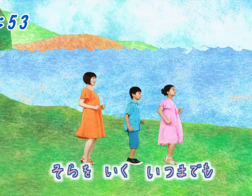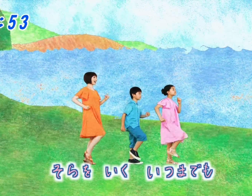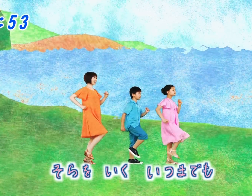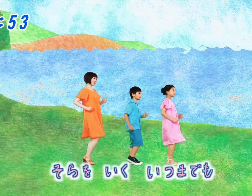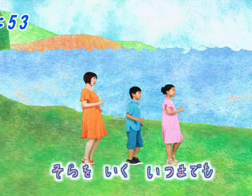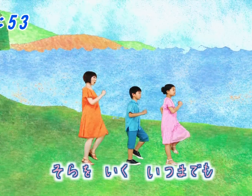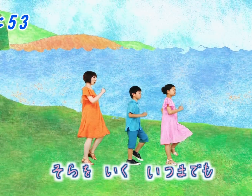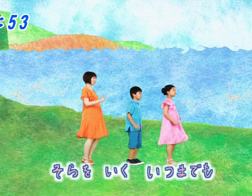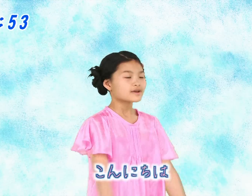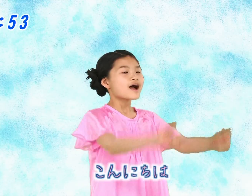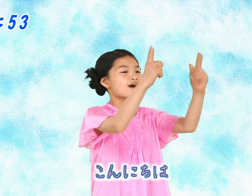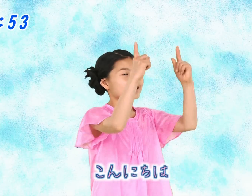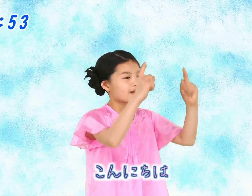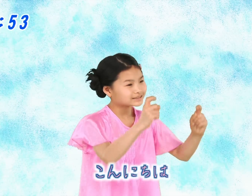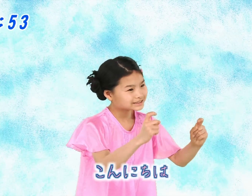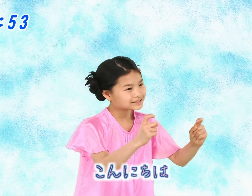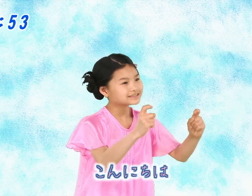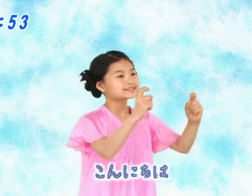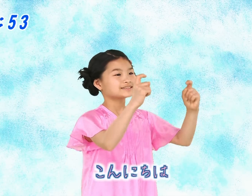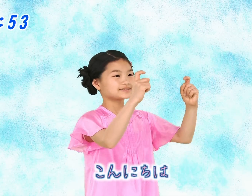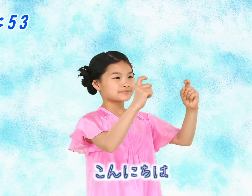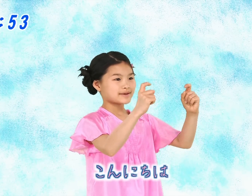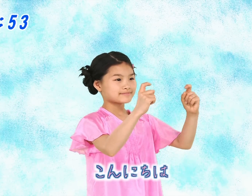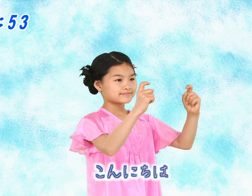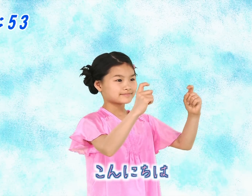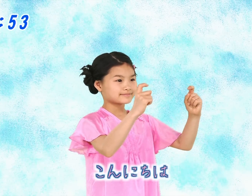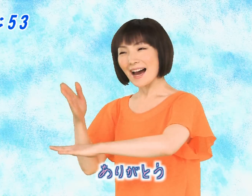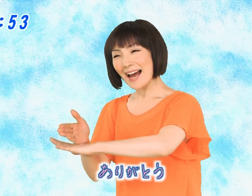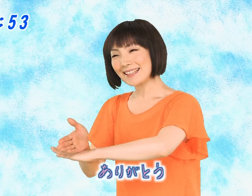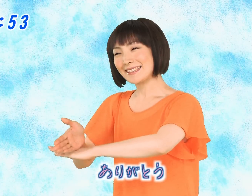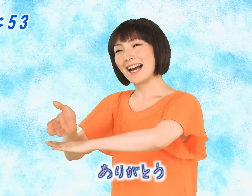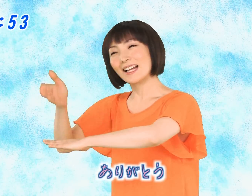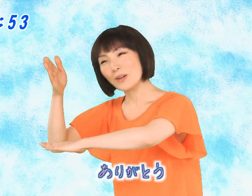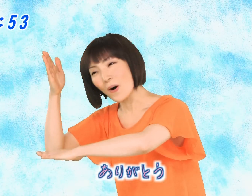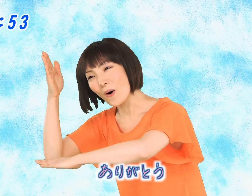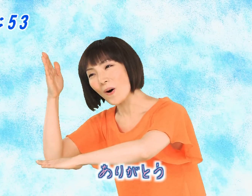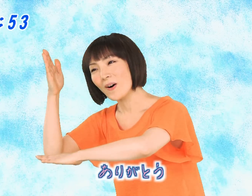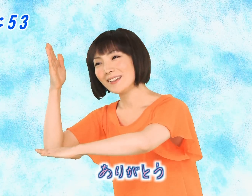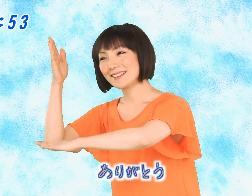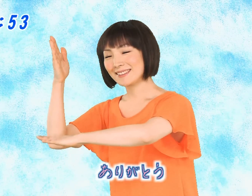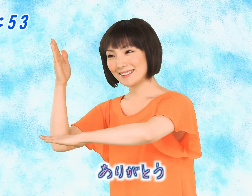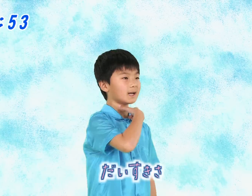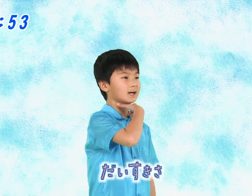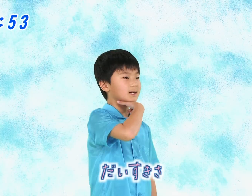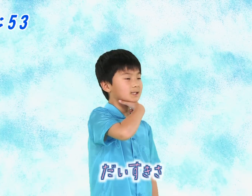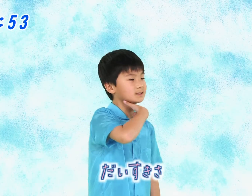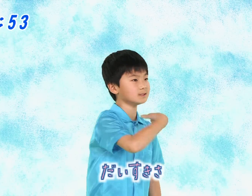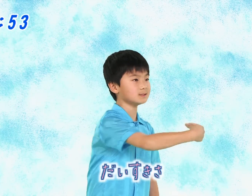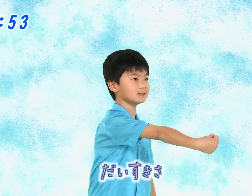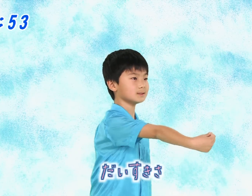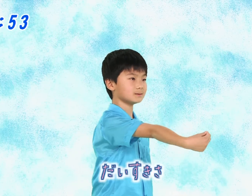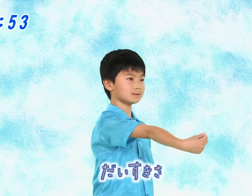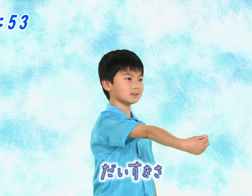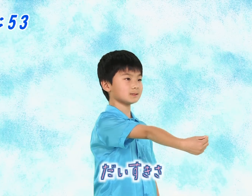までもこんにちはありがとう大好き